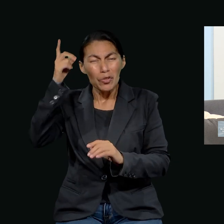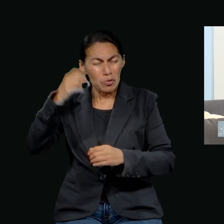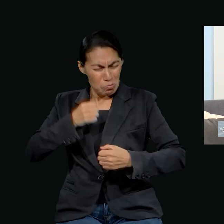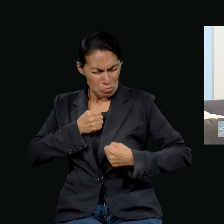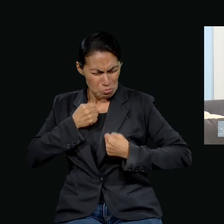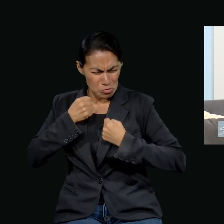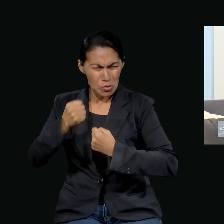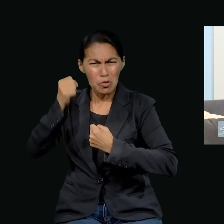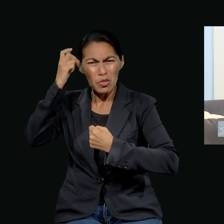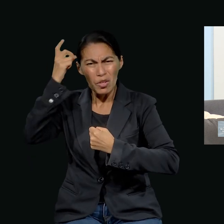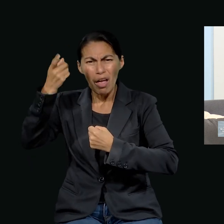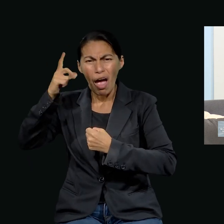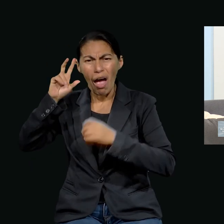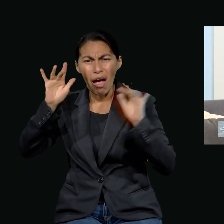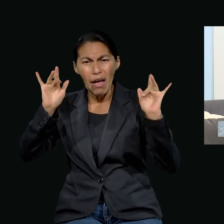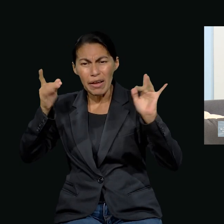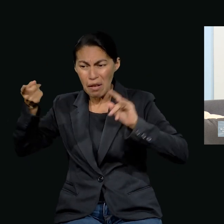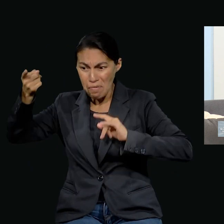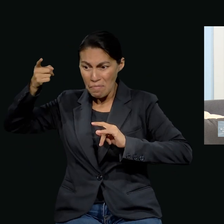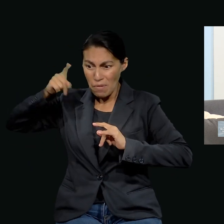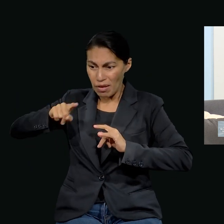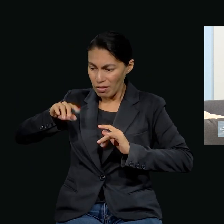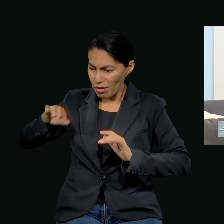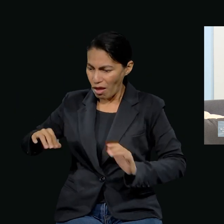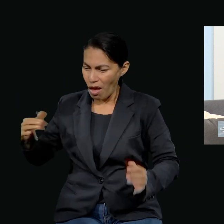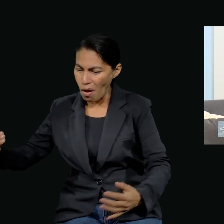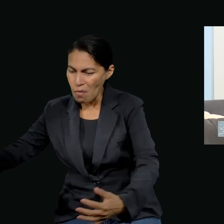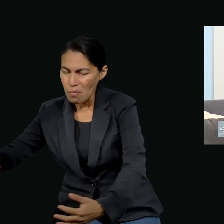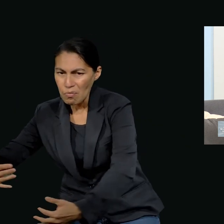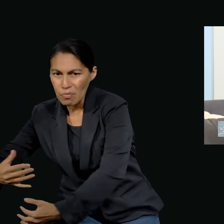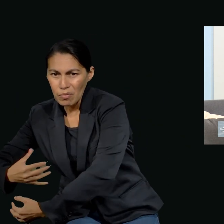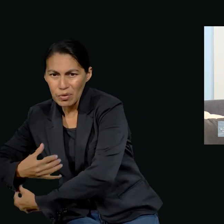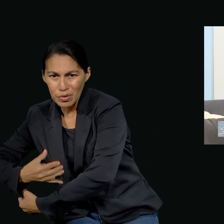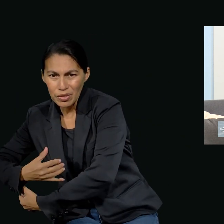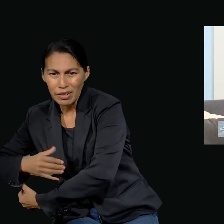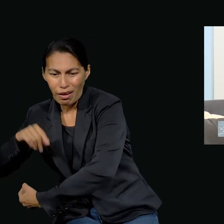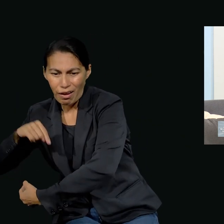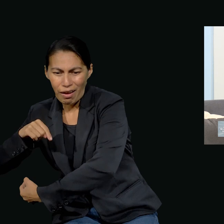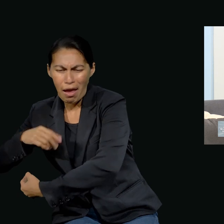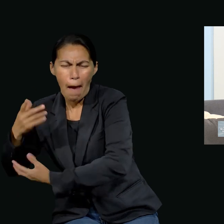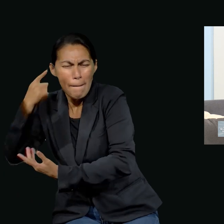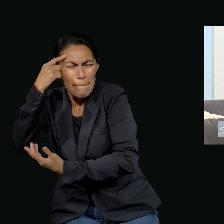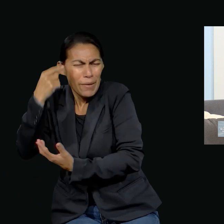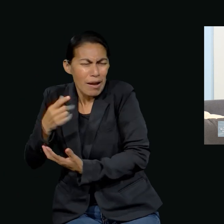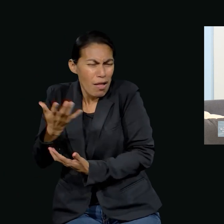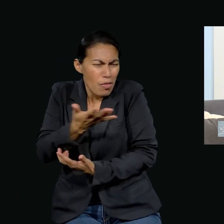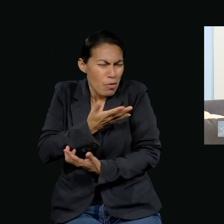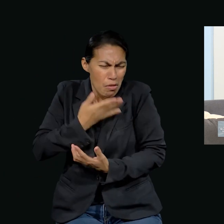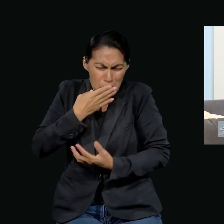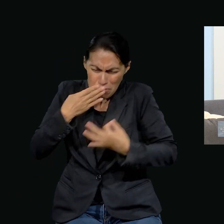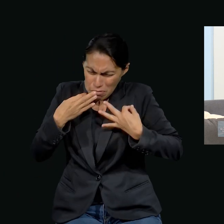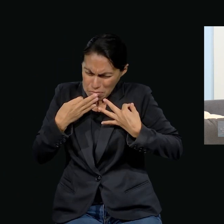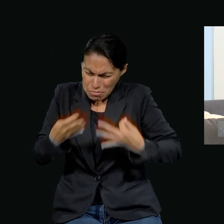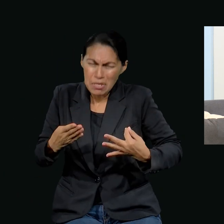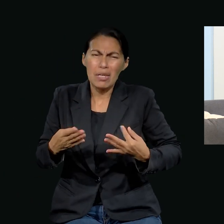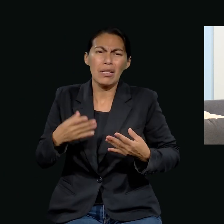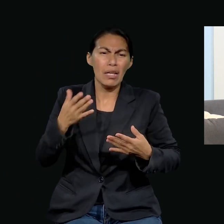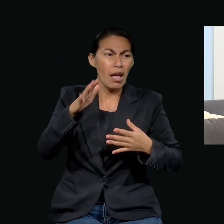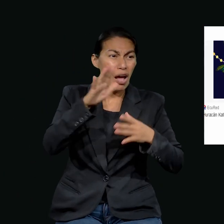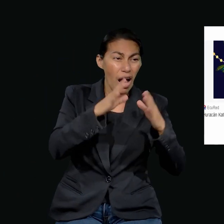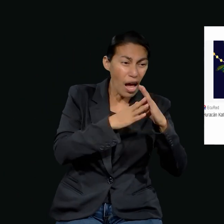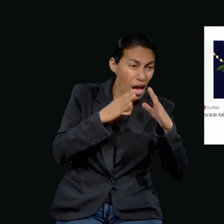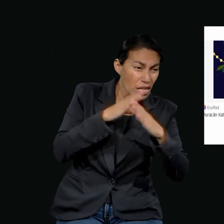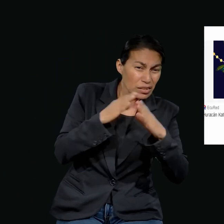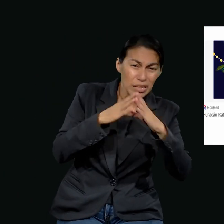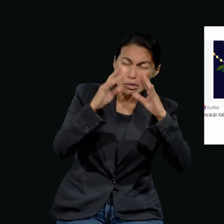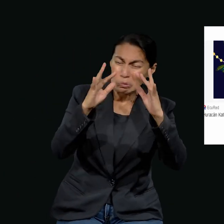ángel a través de la inundación y penetró todo aquello con toda la barbaridad de palos y de casas y